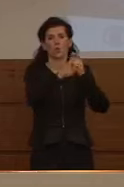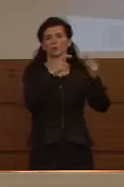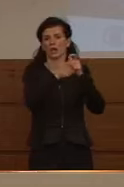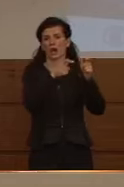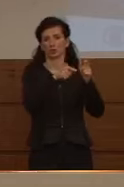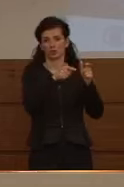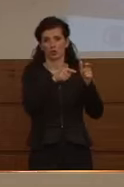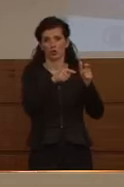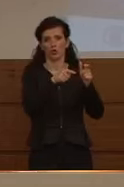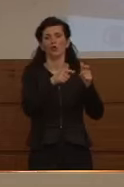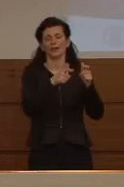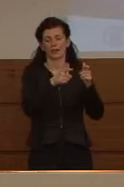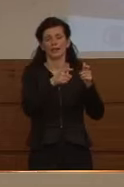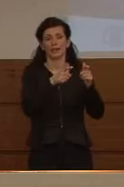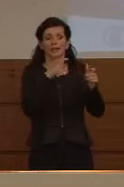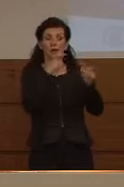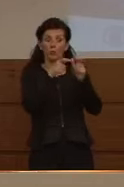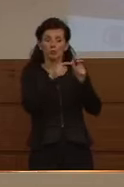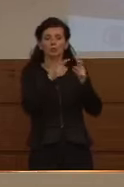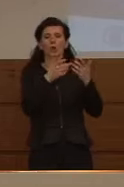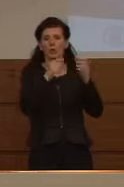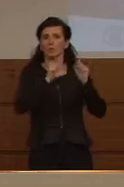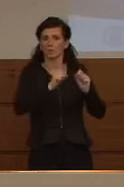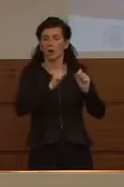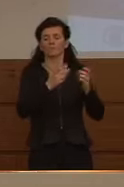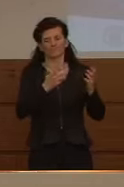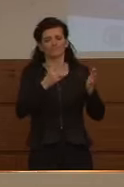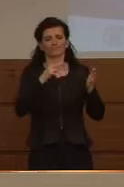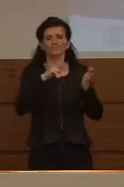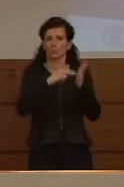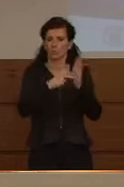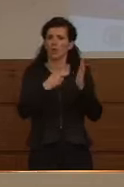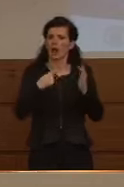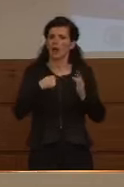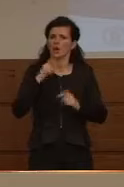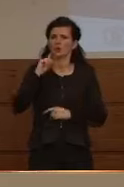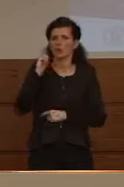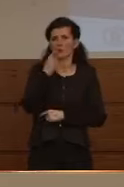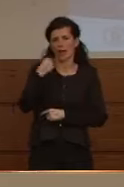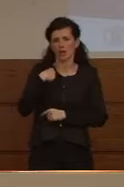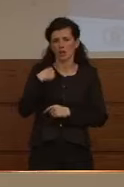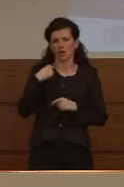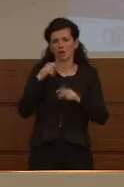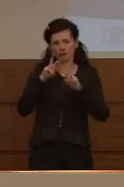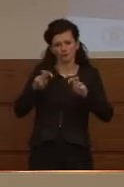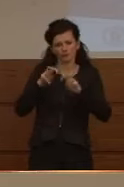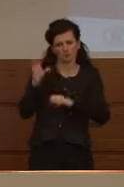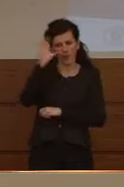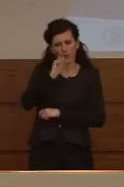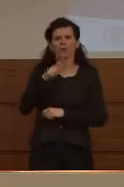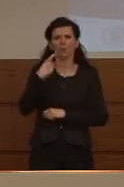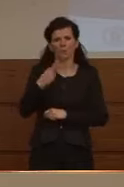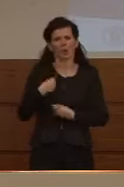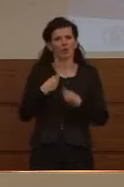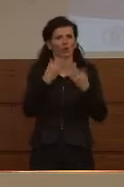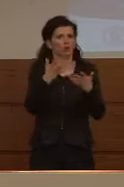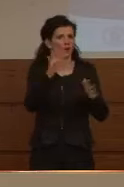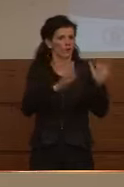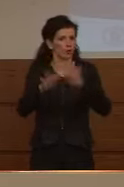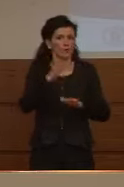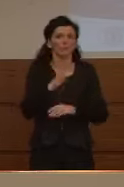quindi farò i miei approfondimenti e poi magari le farò sapere come stanno le cose grazie